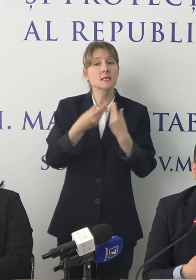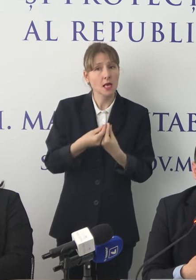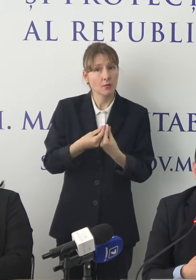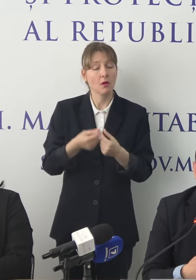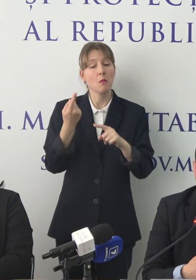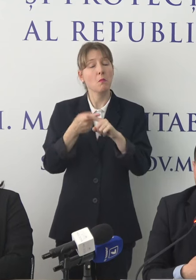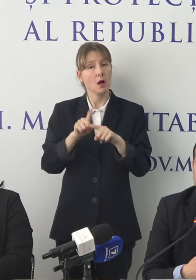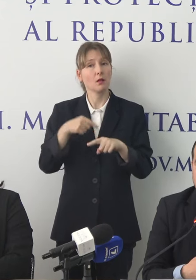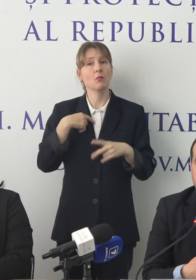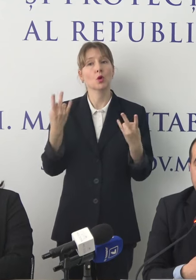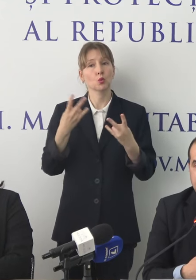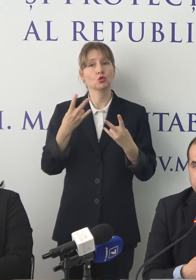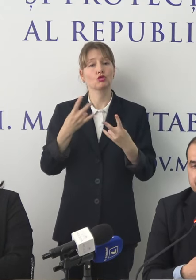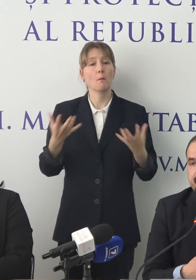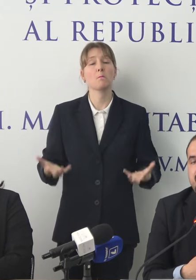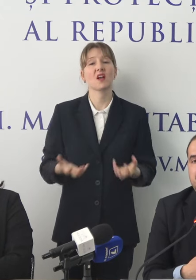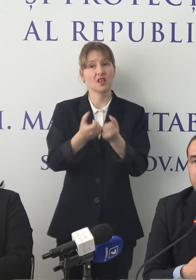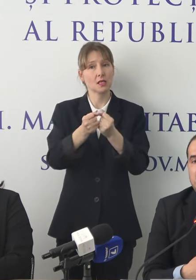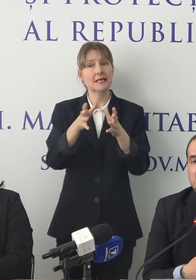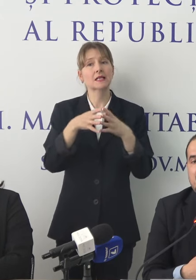să împuternicim familiile, părinții,